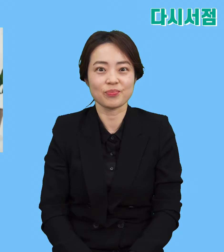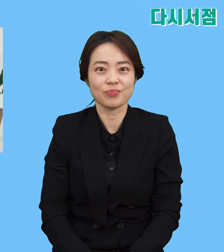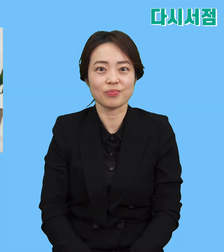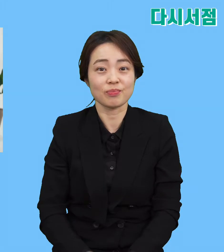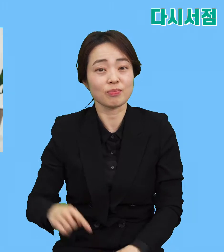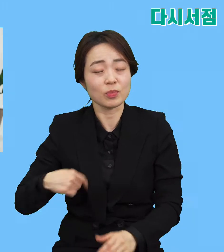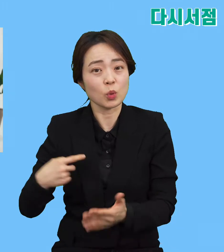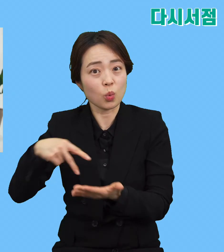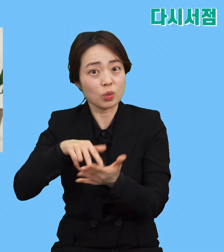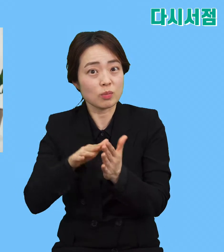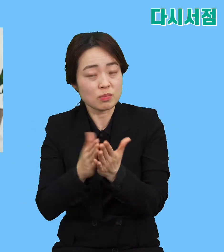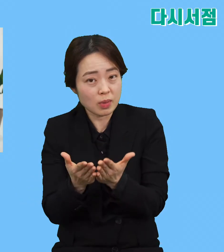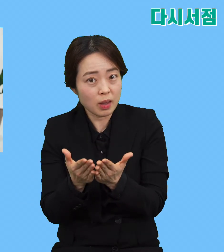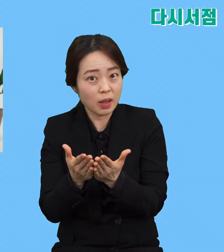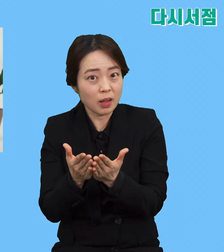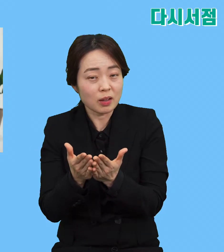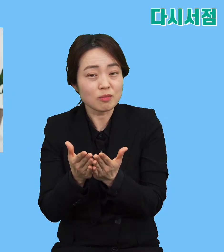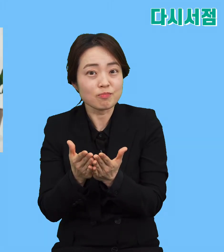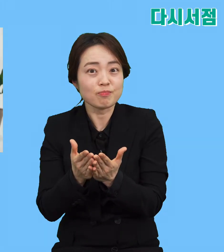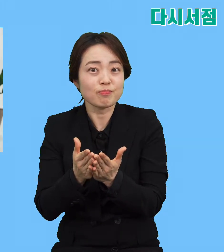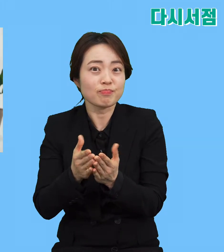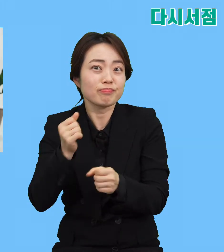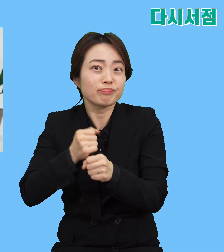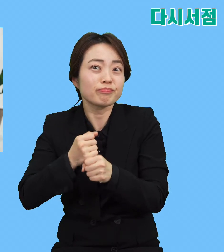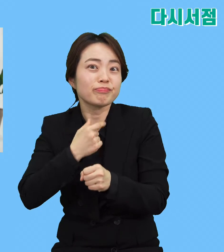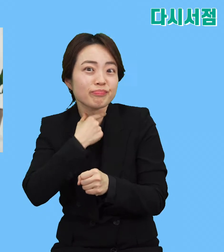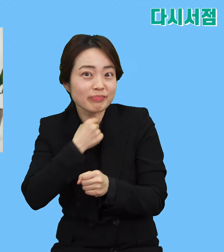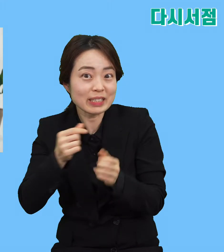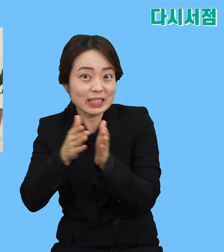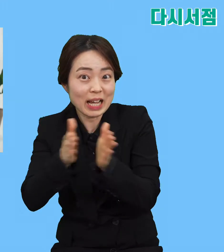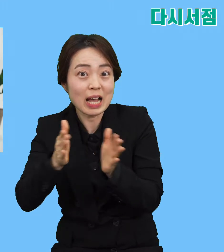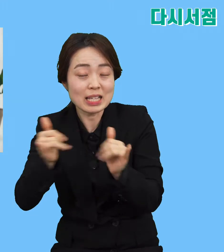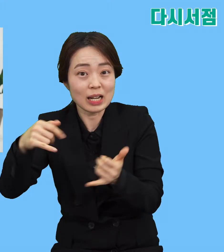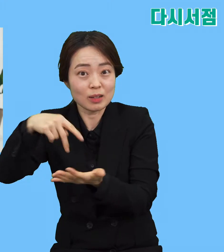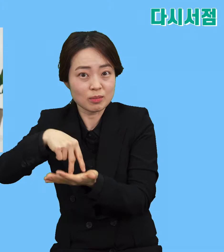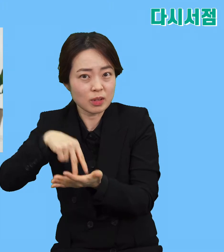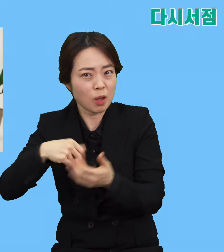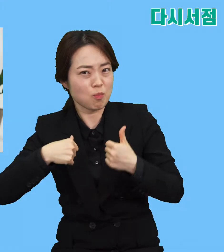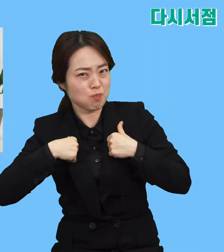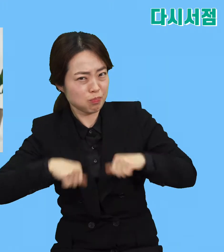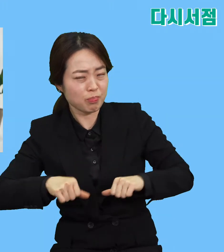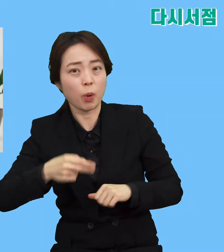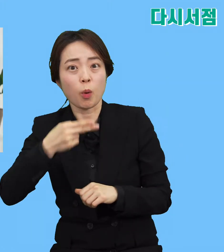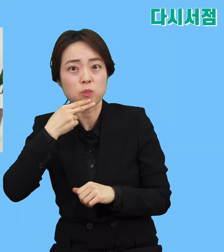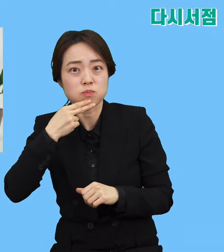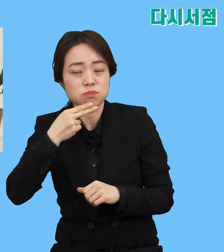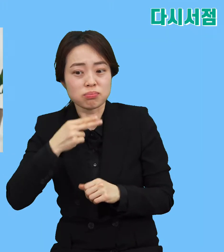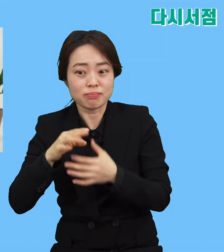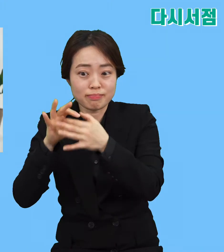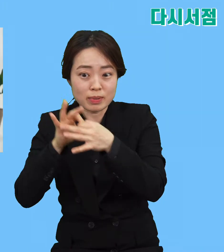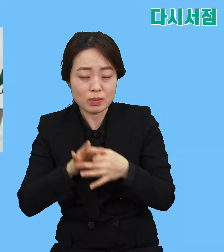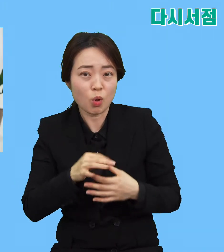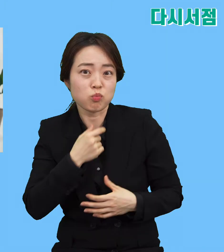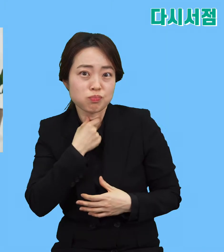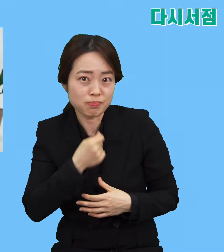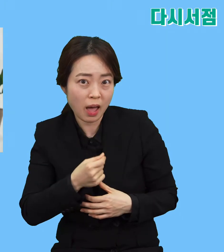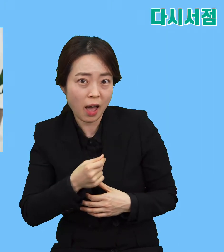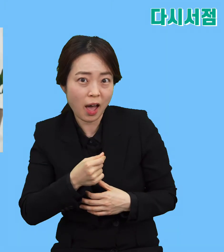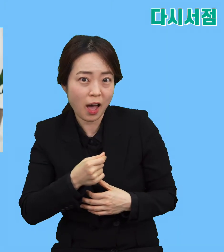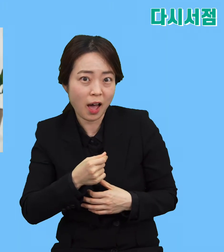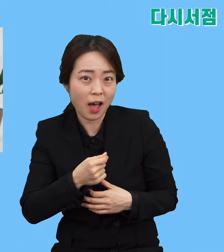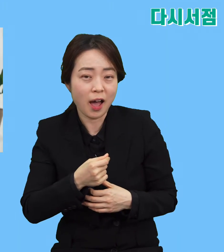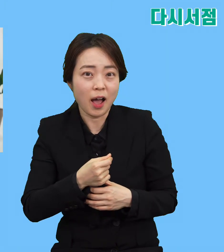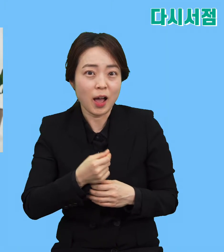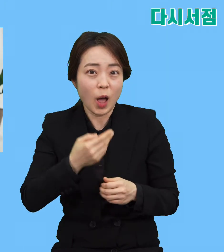독립 출판을 시작하시는 분들이 본인이 하고 싶은 걸 포기하지 않고 해봐도 되는, 어떻게 보면은